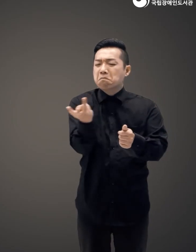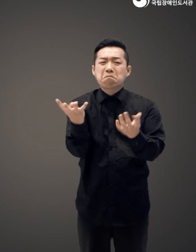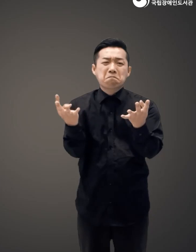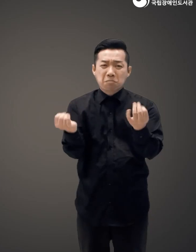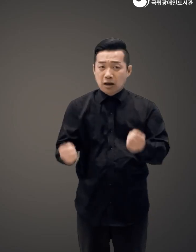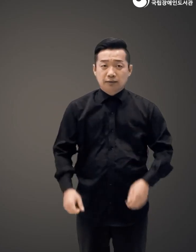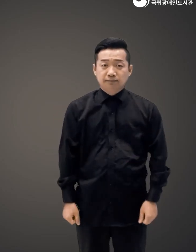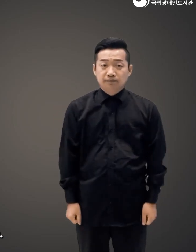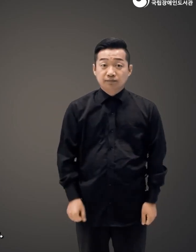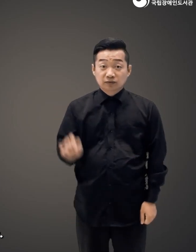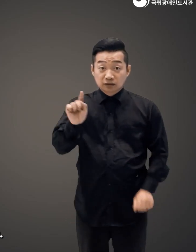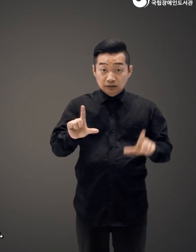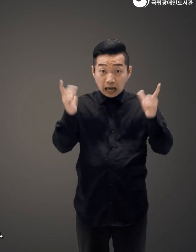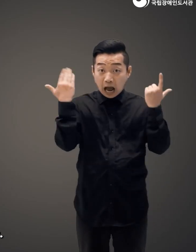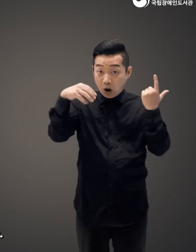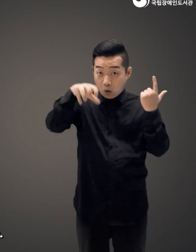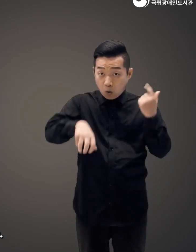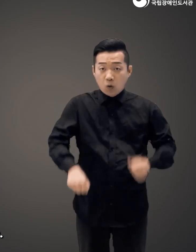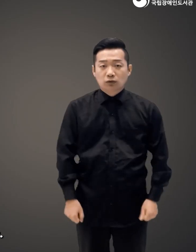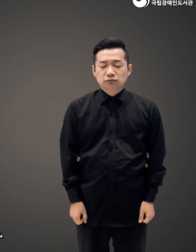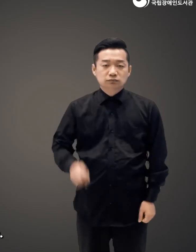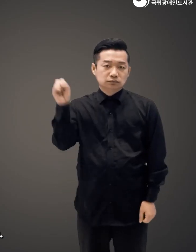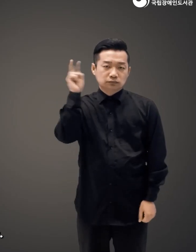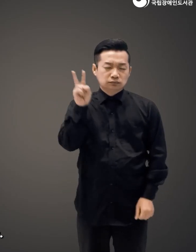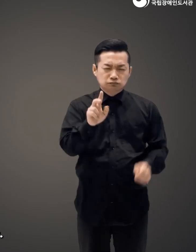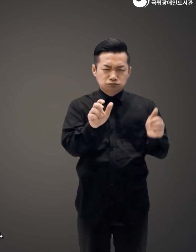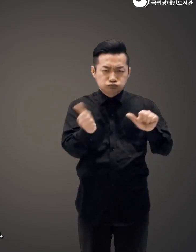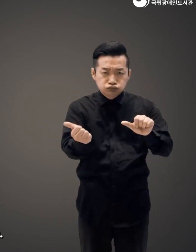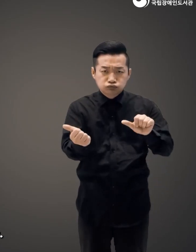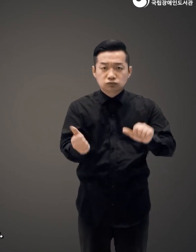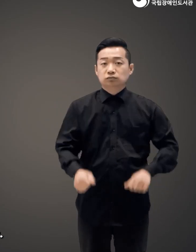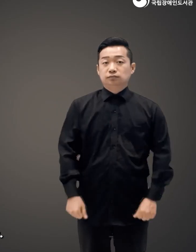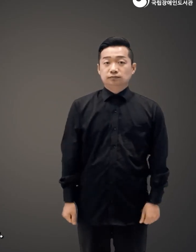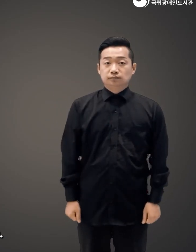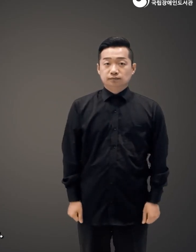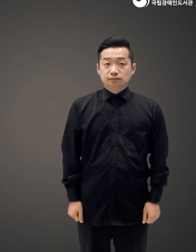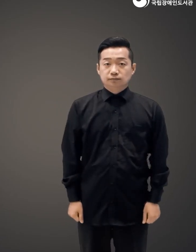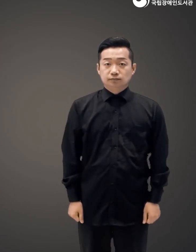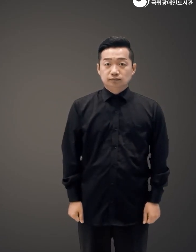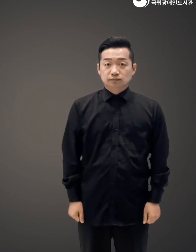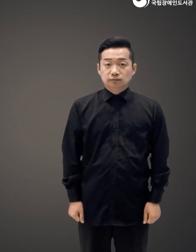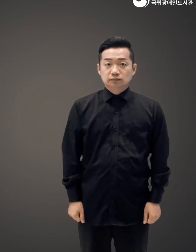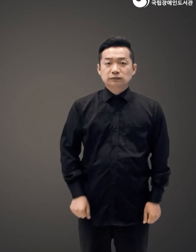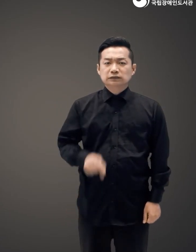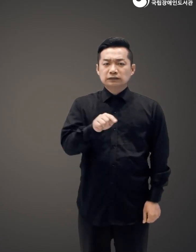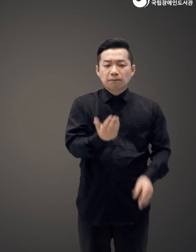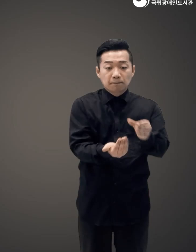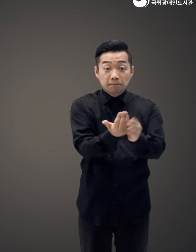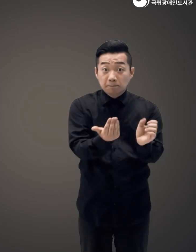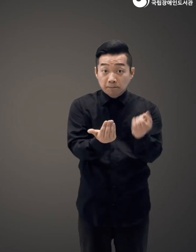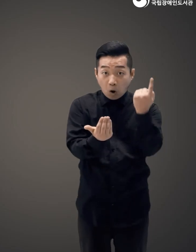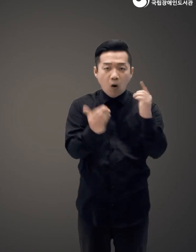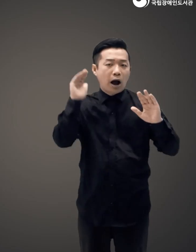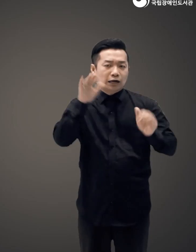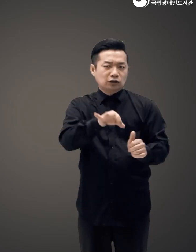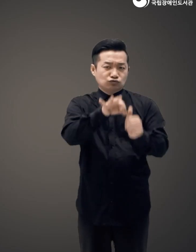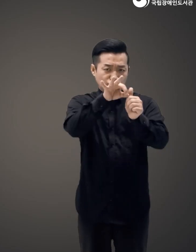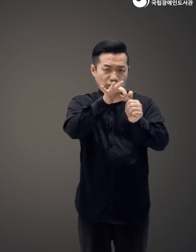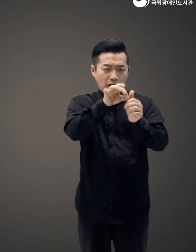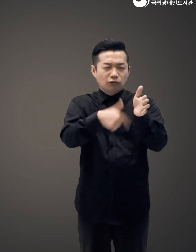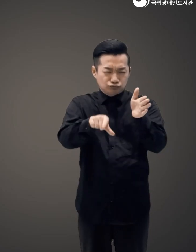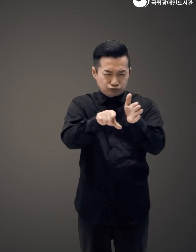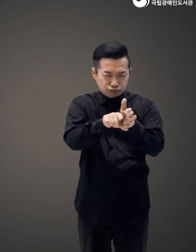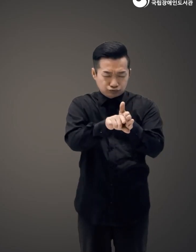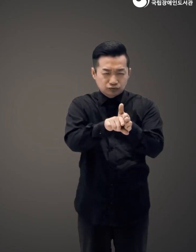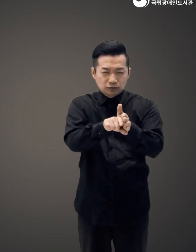있습니다. 어느 날 이 벨몬트 아카데미에서 발생한 갑작스러운 죽음. 그것을 계기로 학생들을 구하기 위한